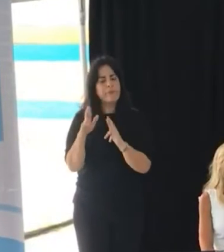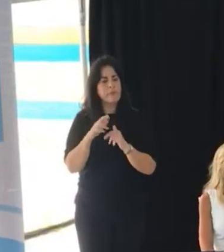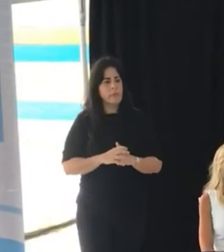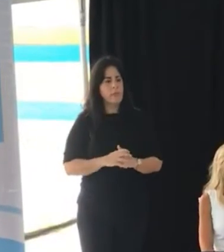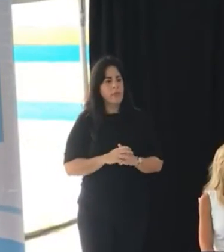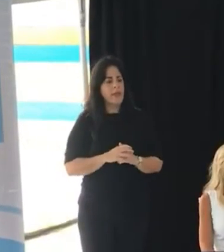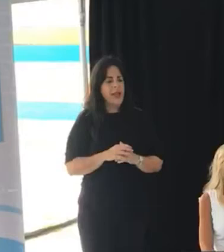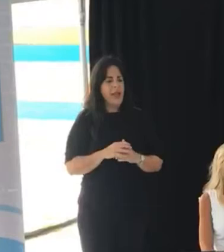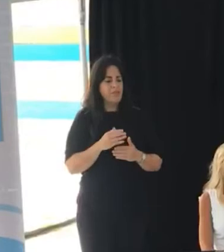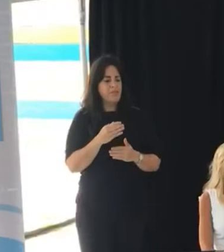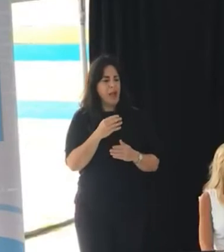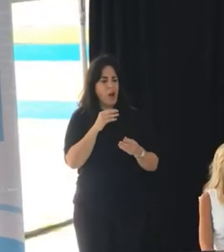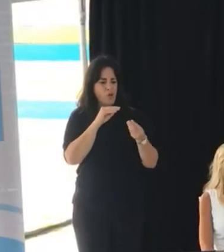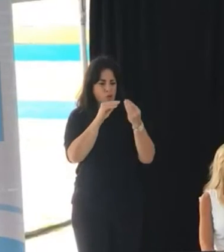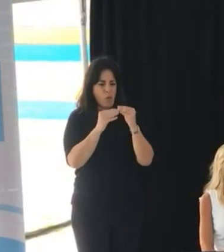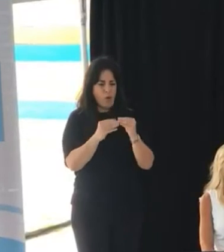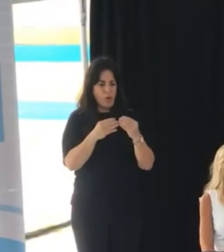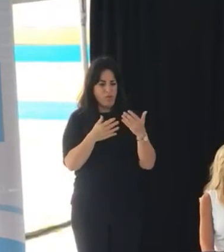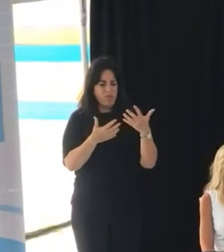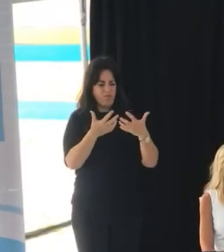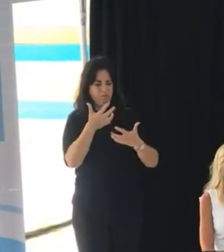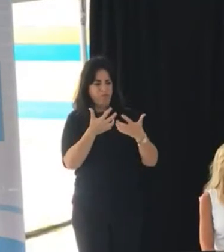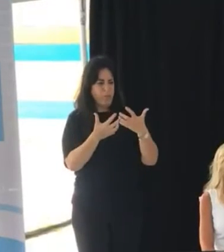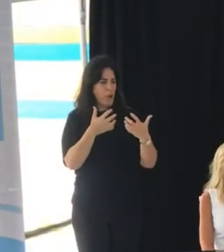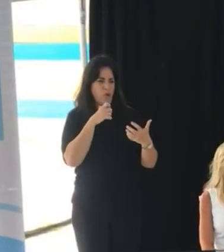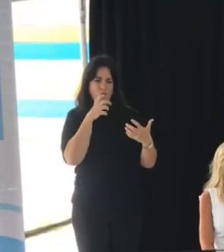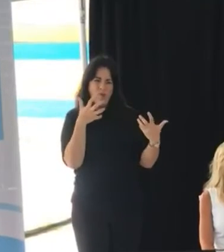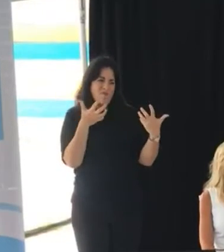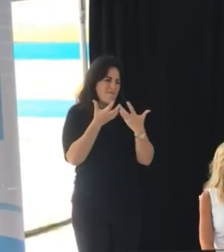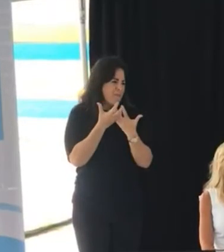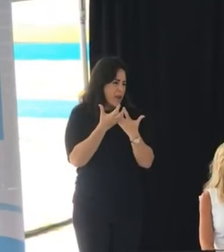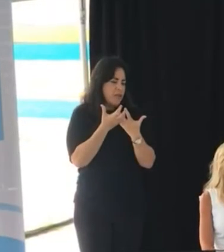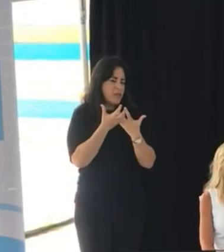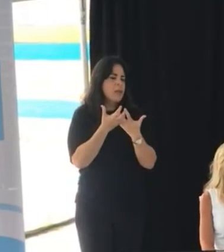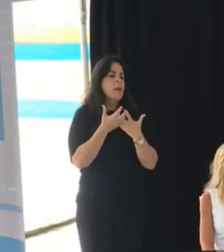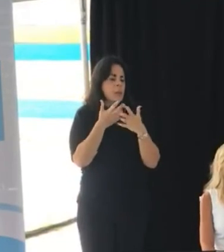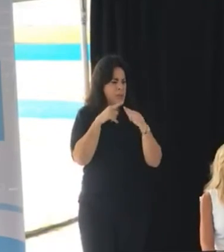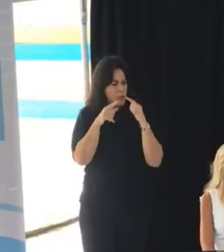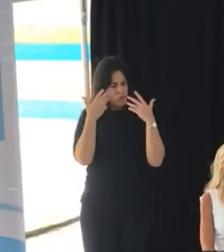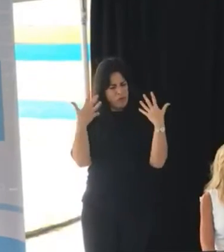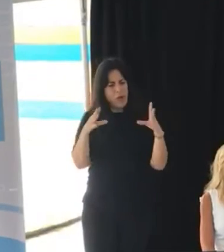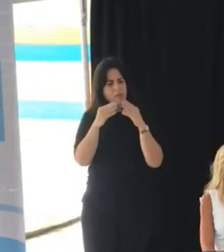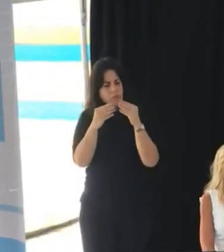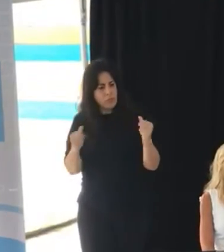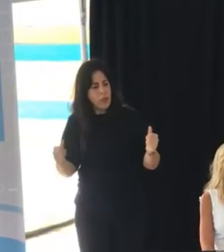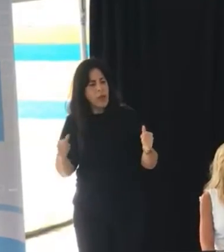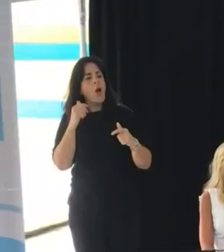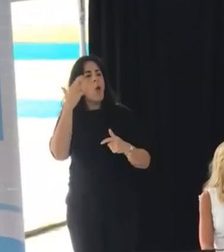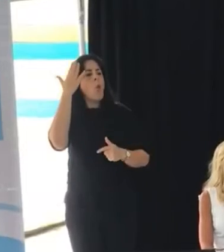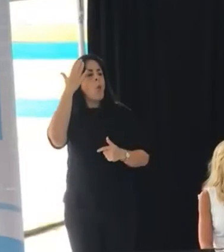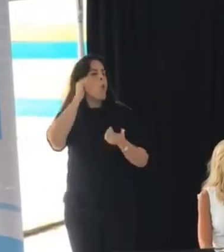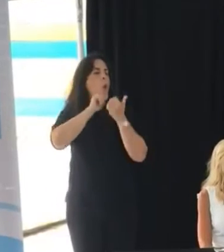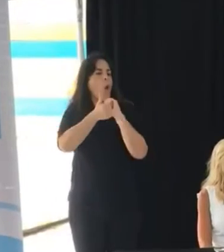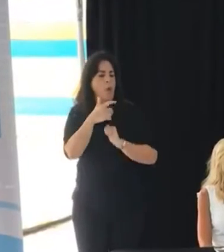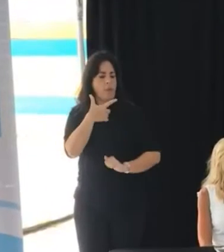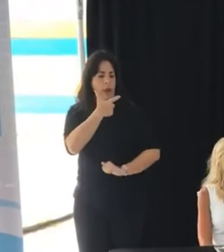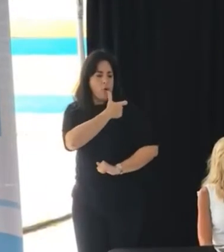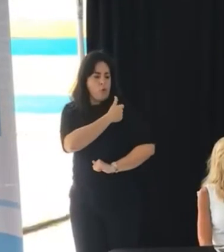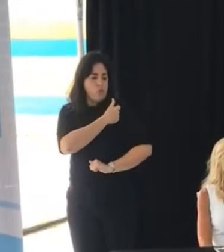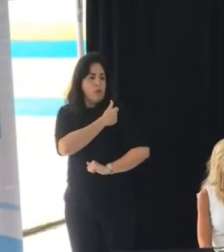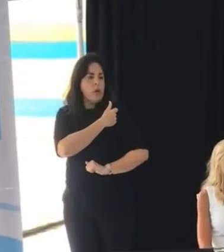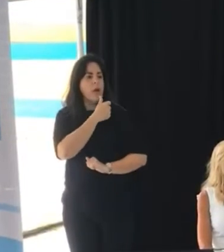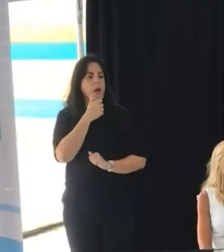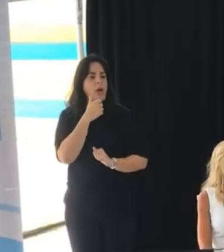Hubo un descuadre y ese descuadre se subsanó, ¿verdad?, con vacunas que el departamento de la oficina